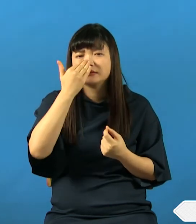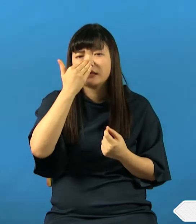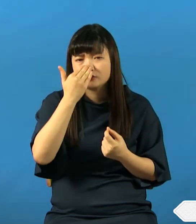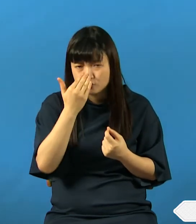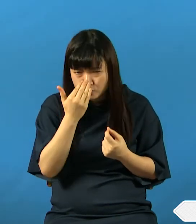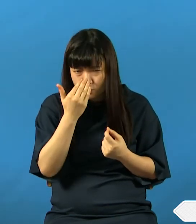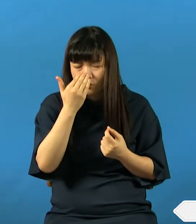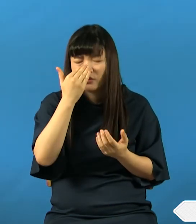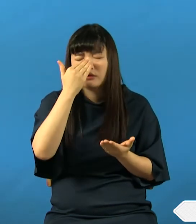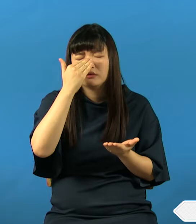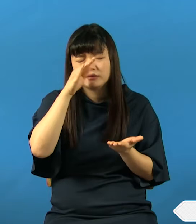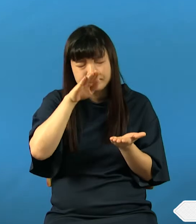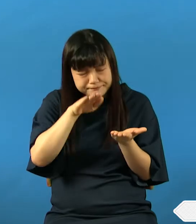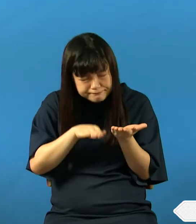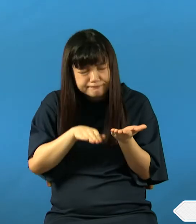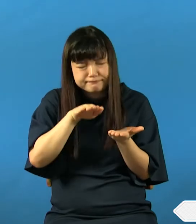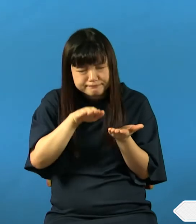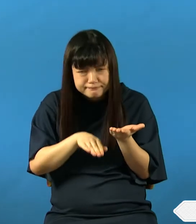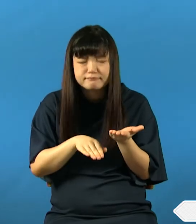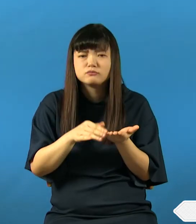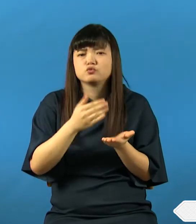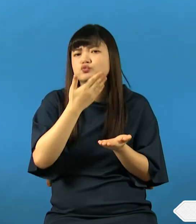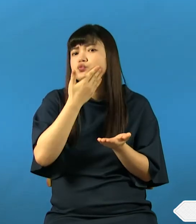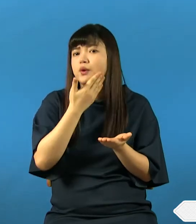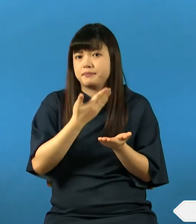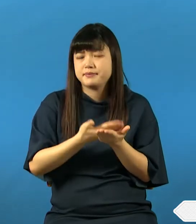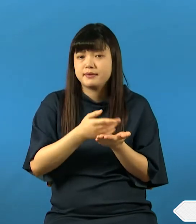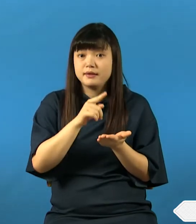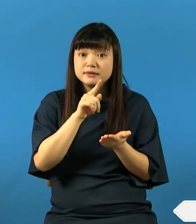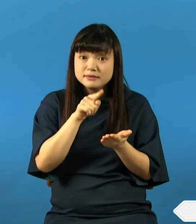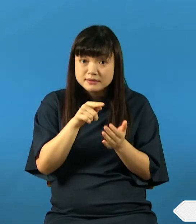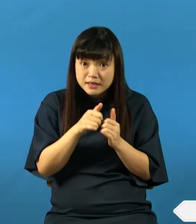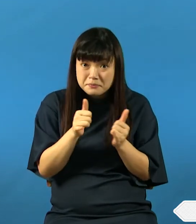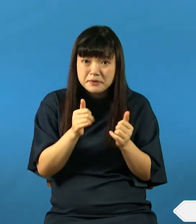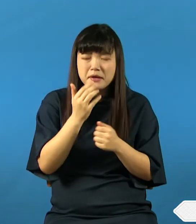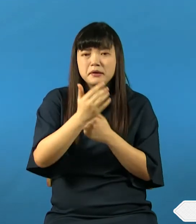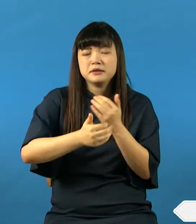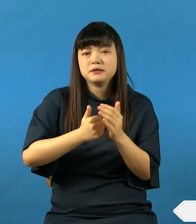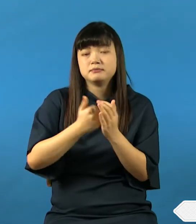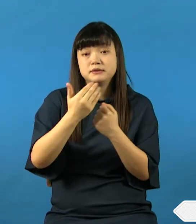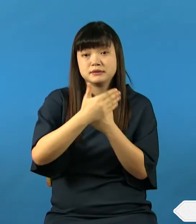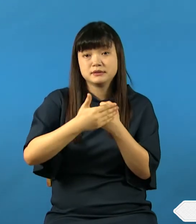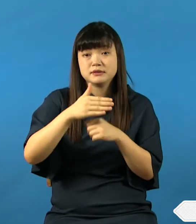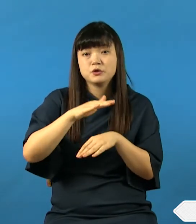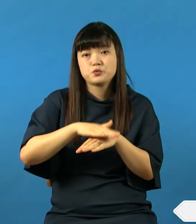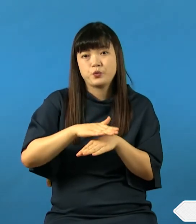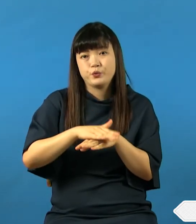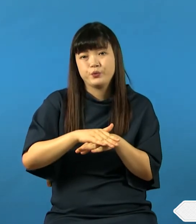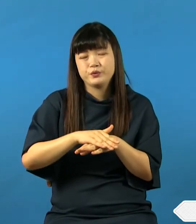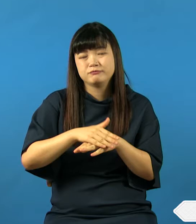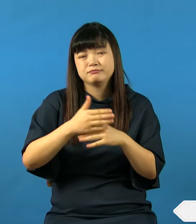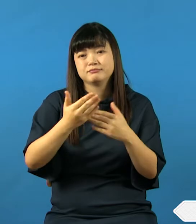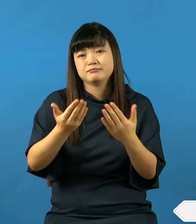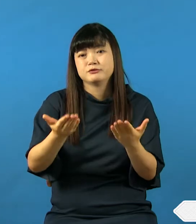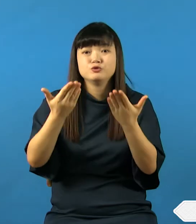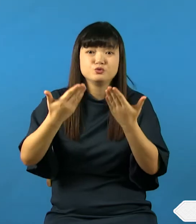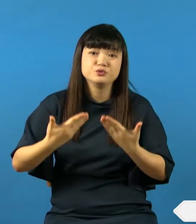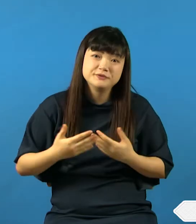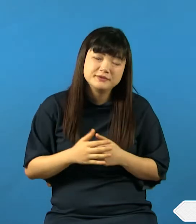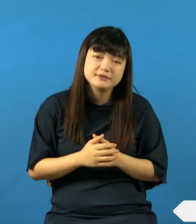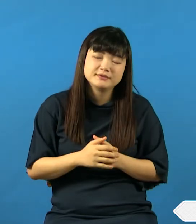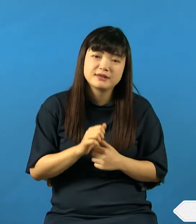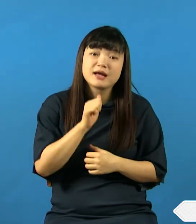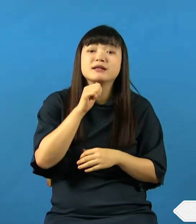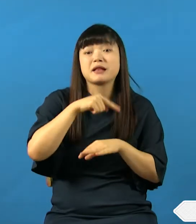그렇게 자신을 낮추고 또 낮추는 것이 중요합니다. 그 사람에게 하나님이 은혜의 손을 내미시기